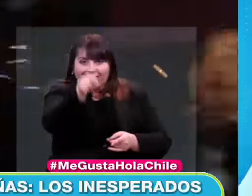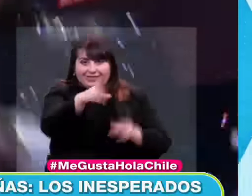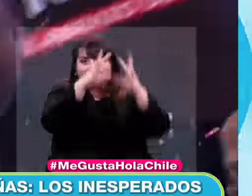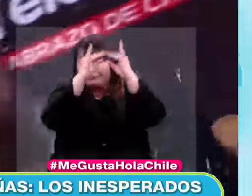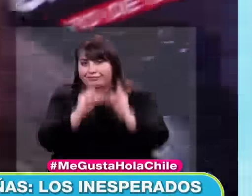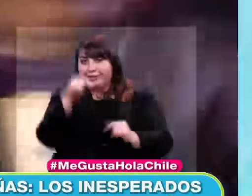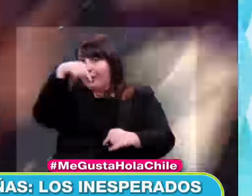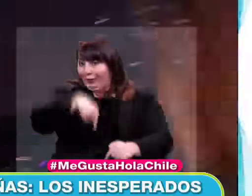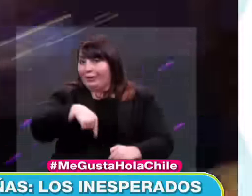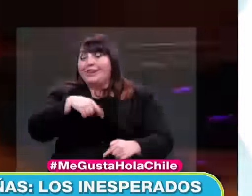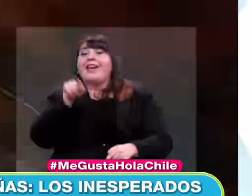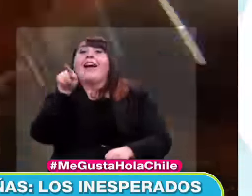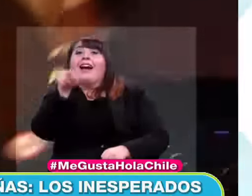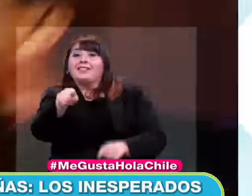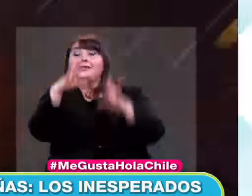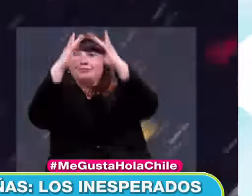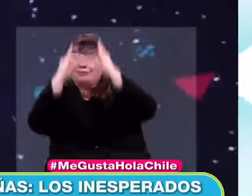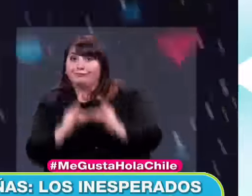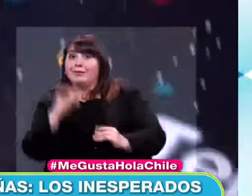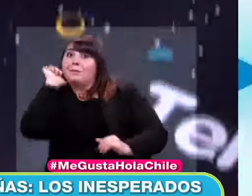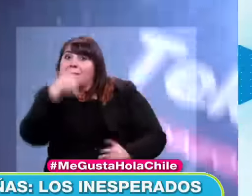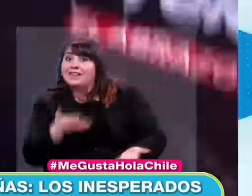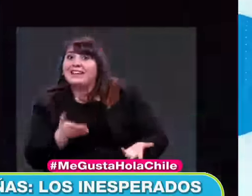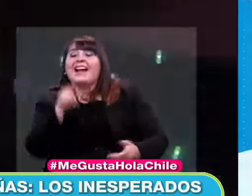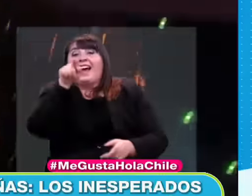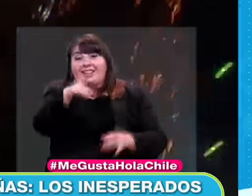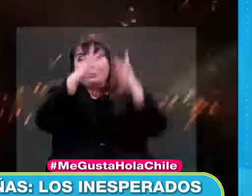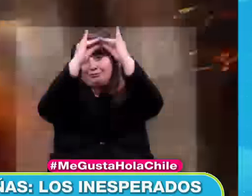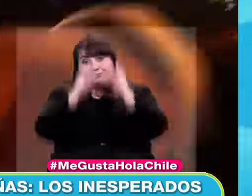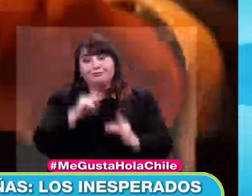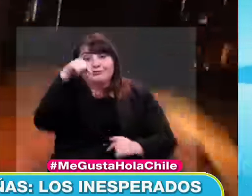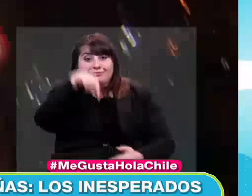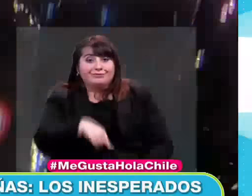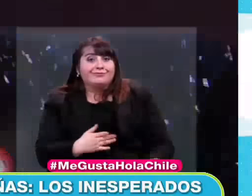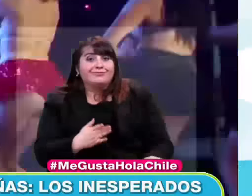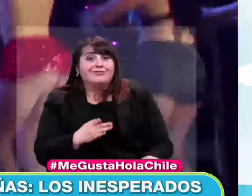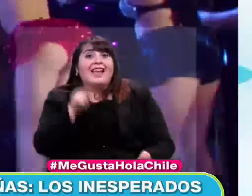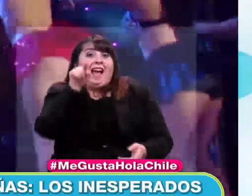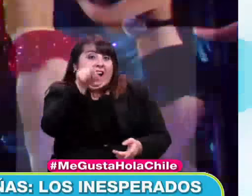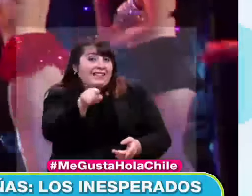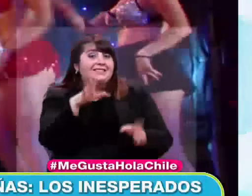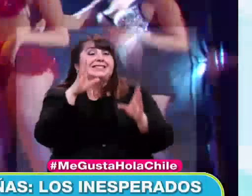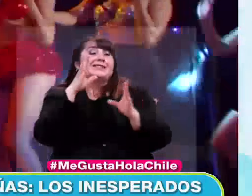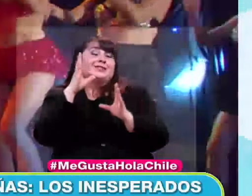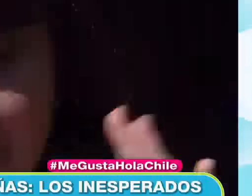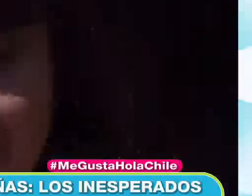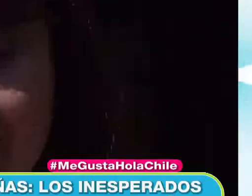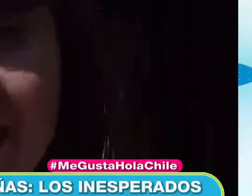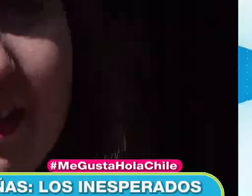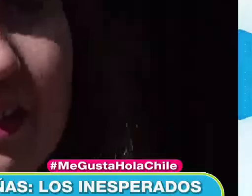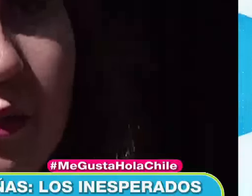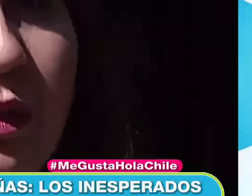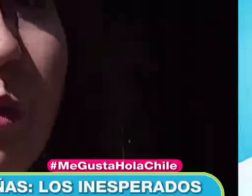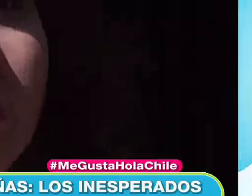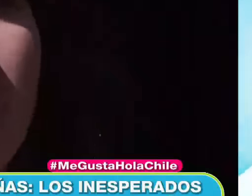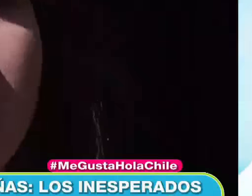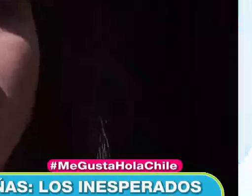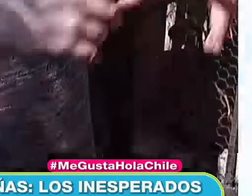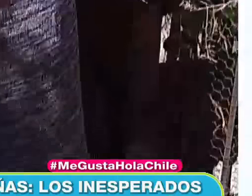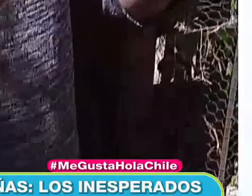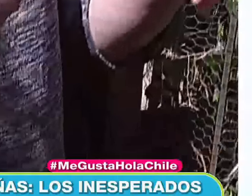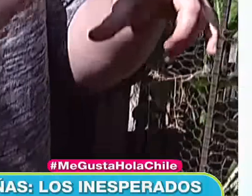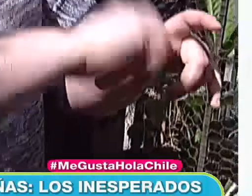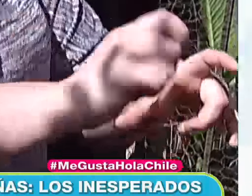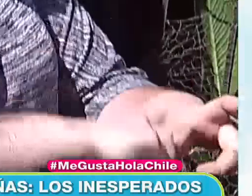Desplante y mucha motivación a la hora de interpretar canciones. Esto fue lo que mostraron los simpáticos intérpretes. La Tiza Galvez fue